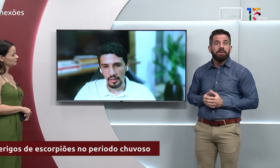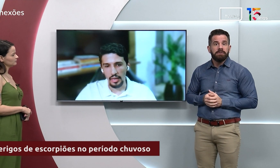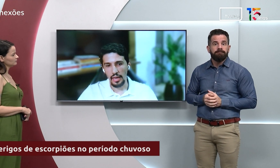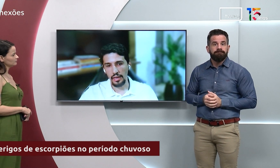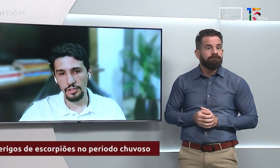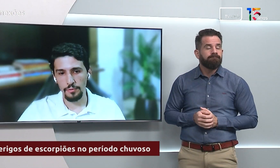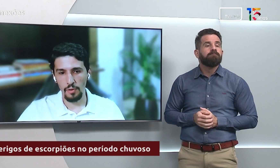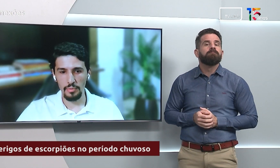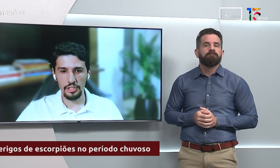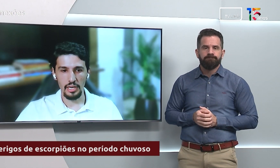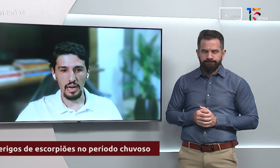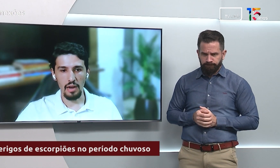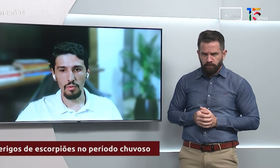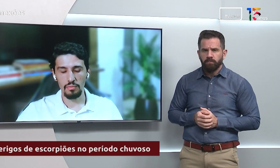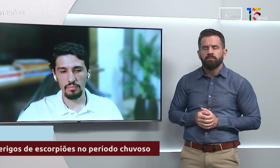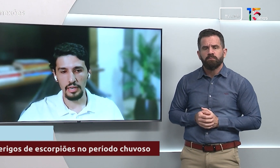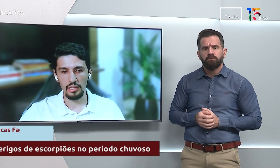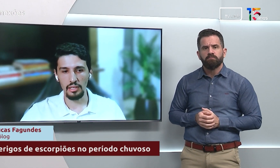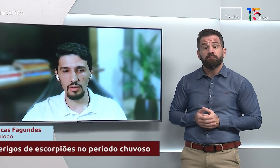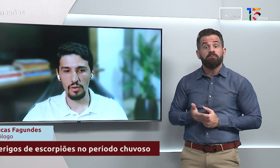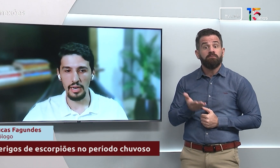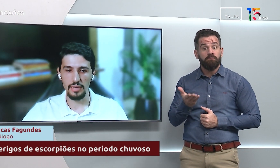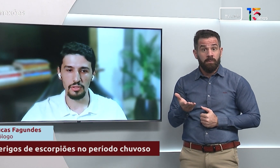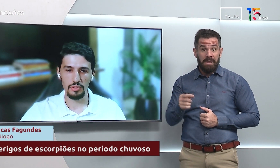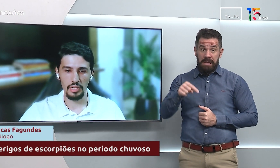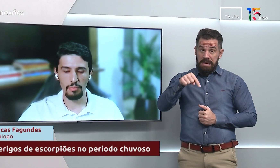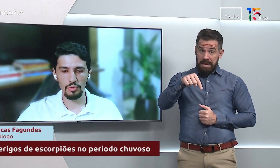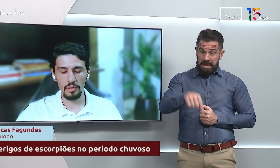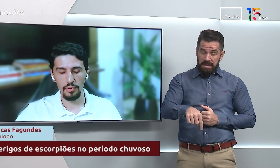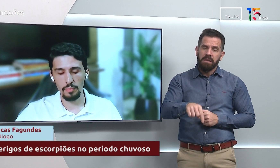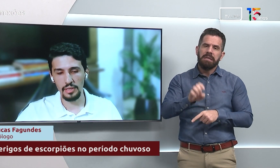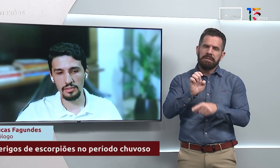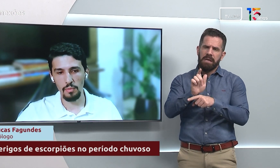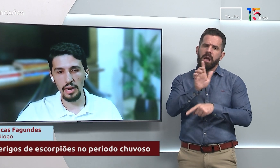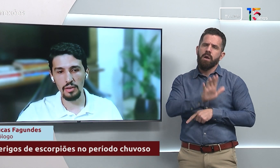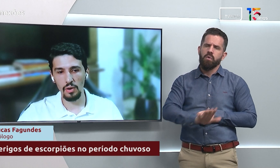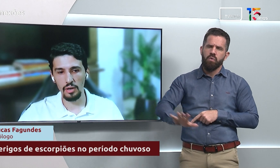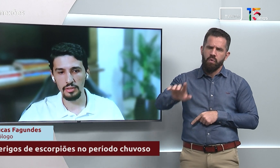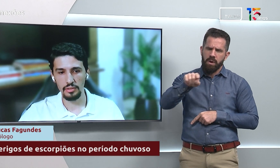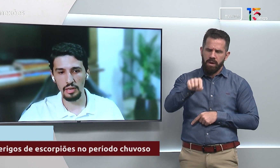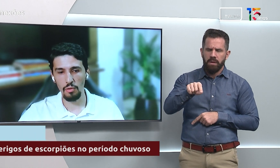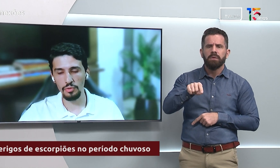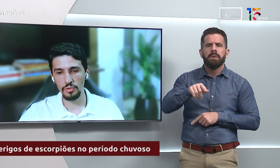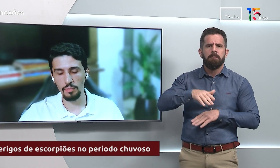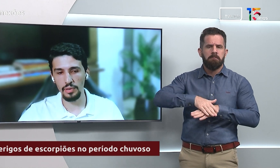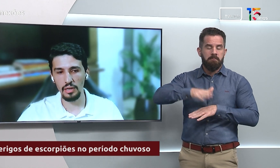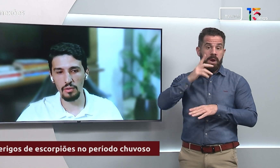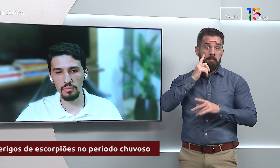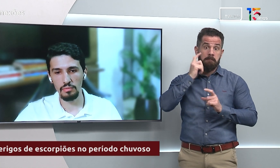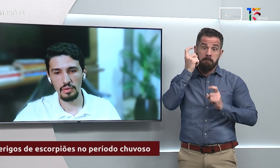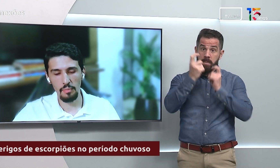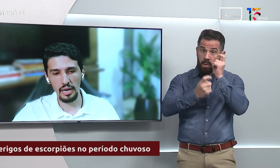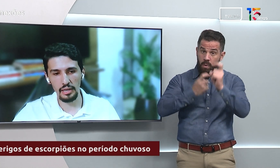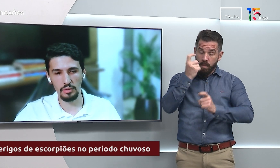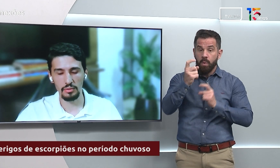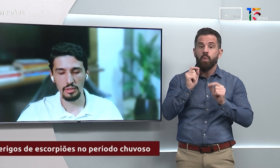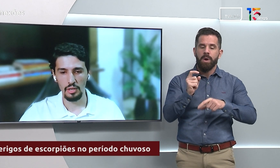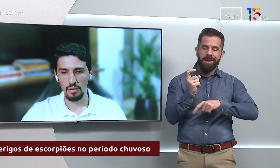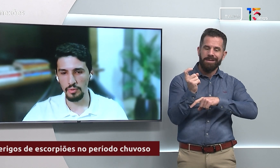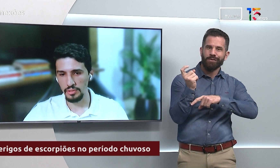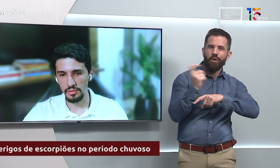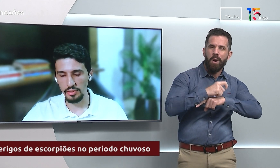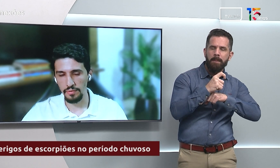Olha, de forma geral, aqui em Goiás nós temos uma preocupação maior que é com o escorpião